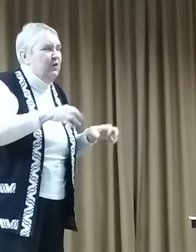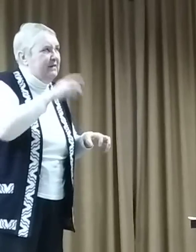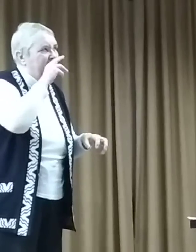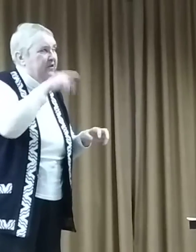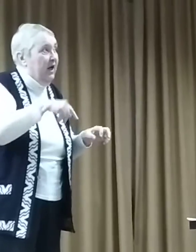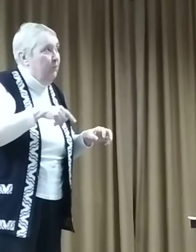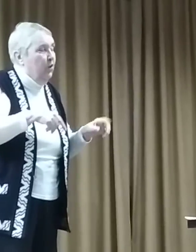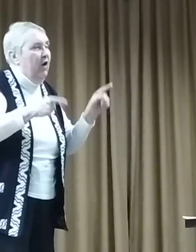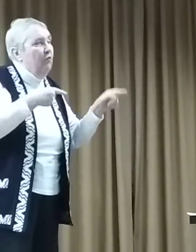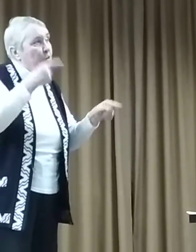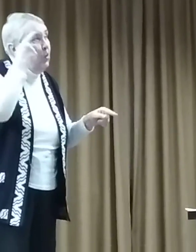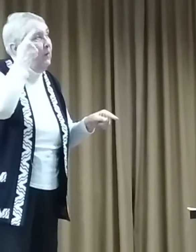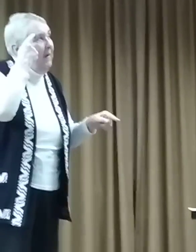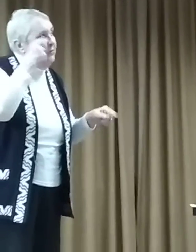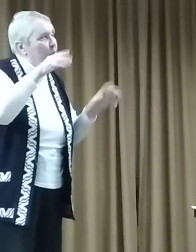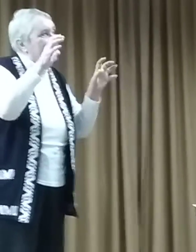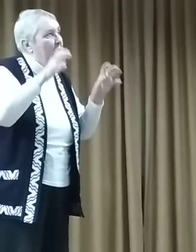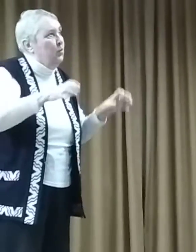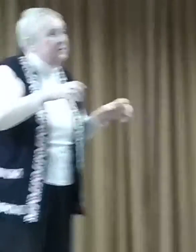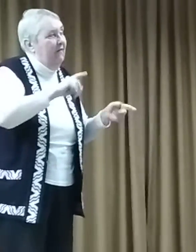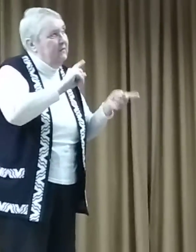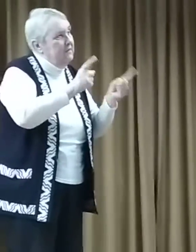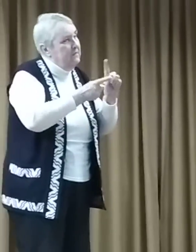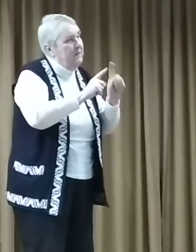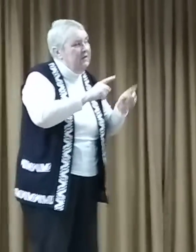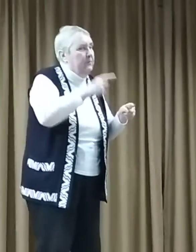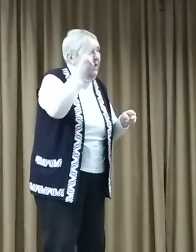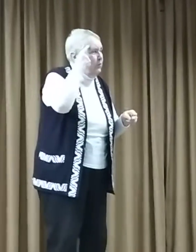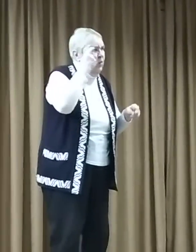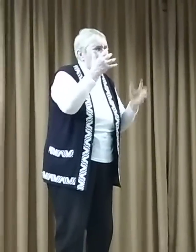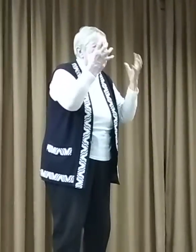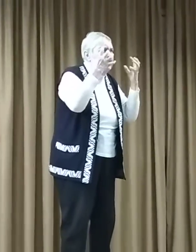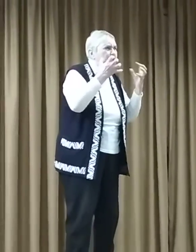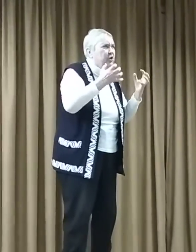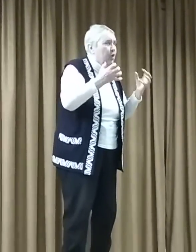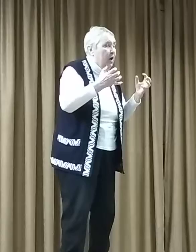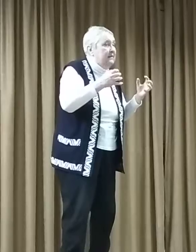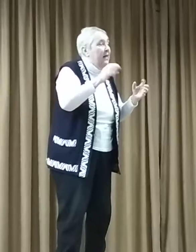Подумай, какой там, не подумай, очень серьезно.